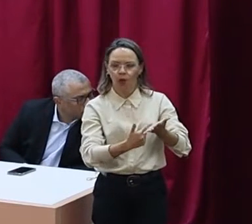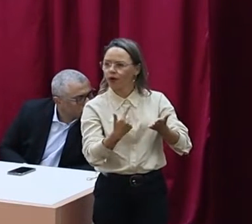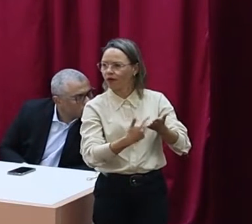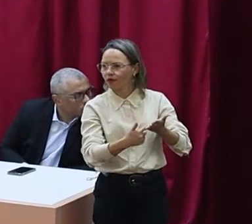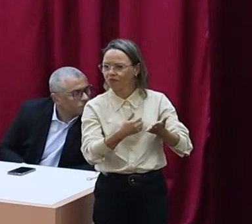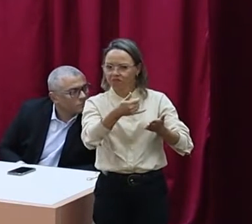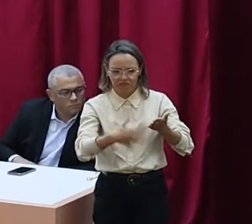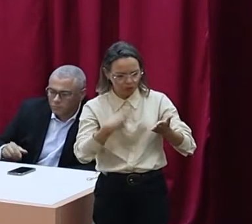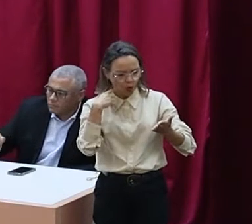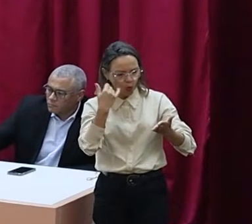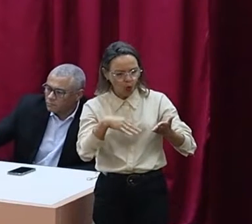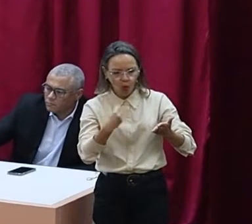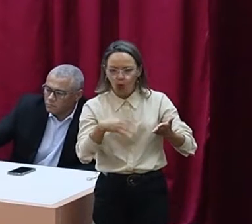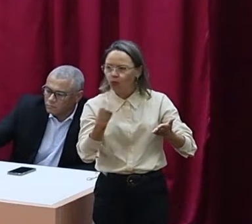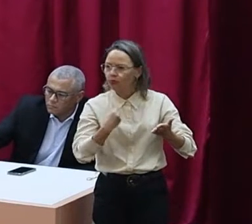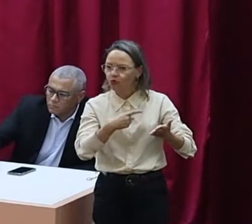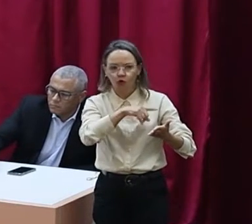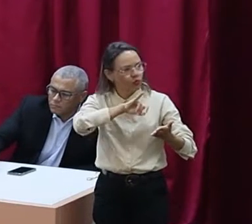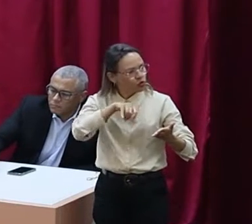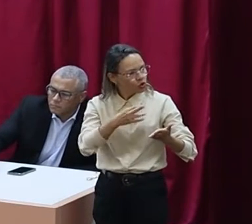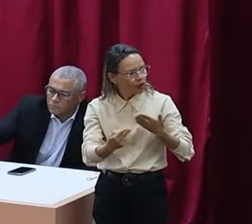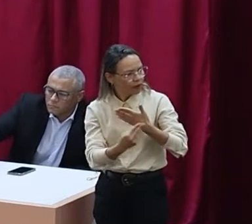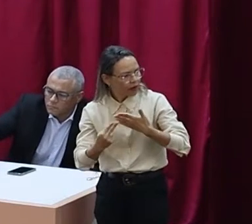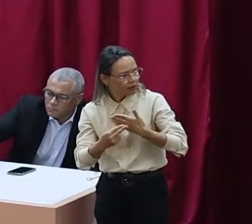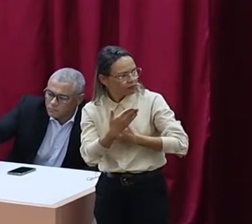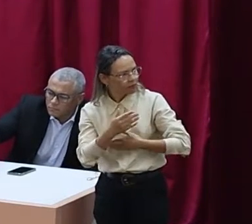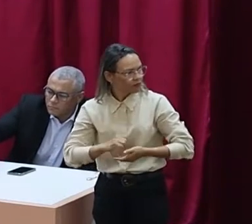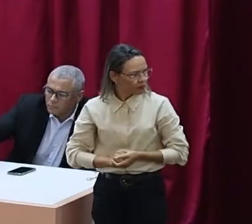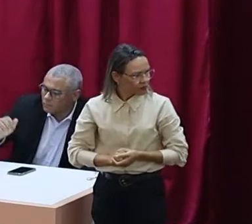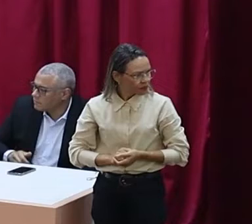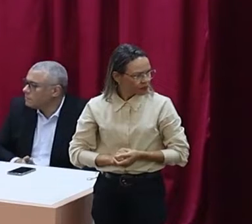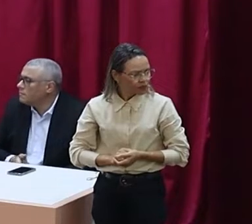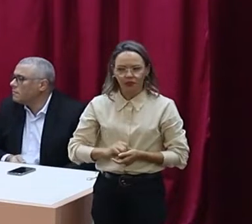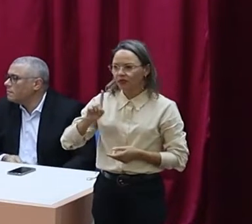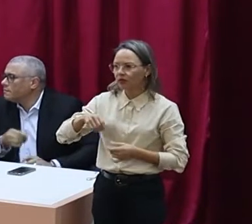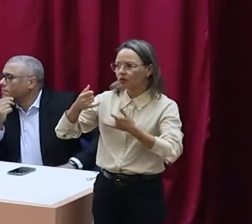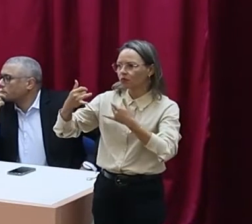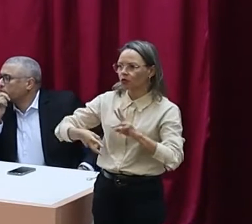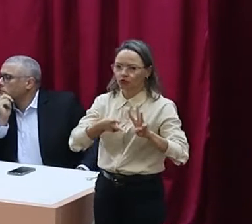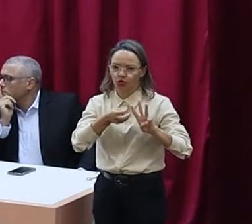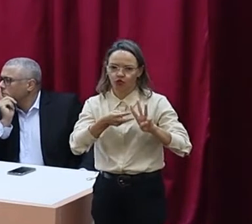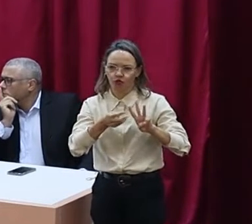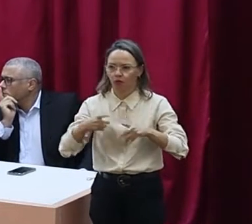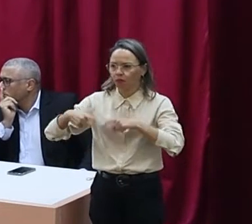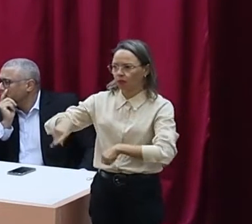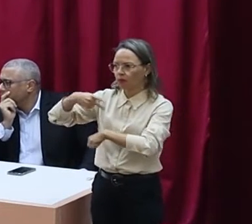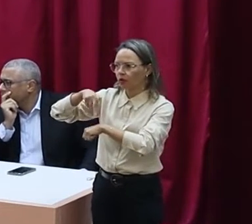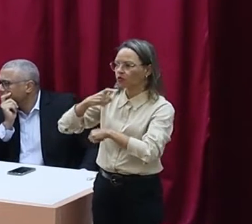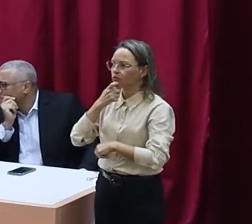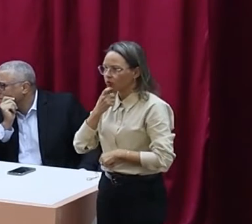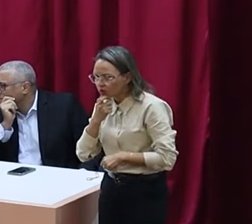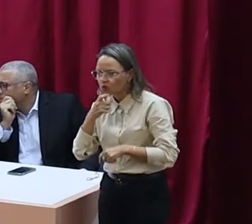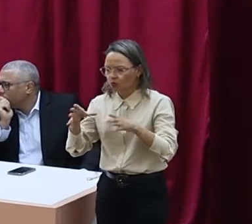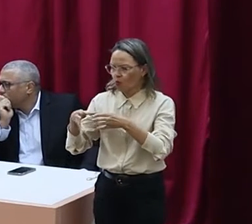bastante significativo é esse do Jonathan Lear, que fala dos indígenas Crow nos Estados Unidos, que é um